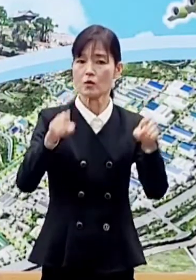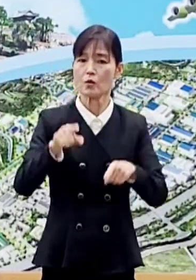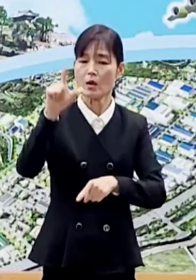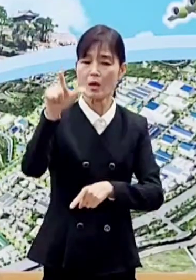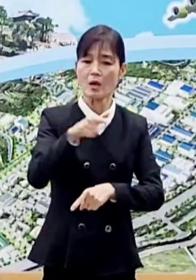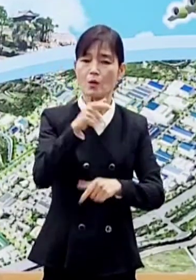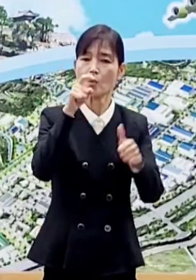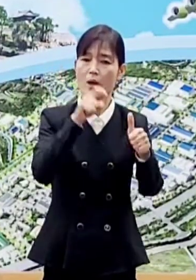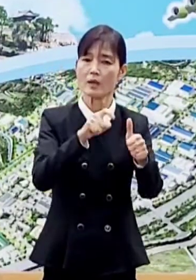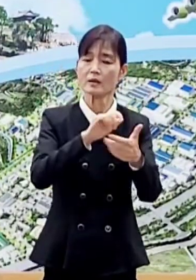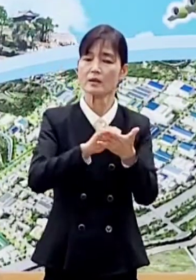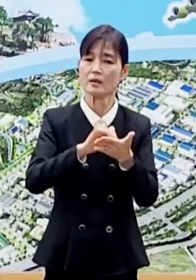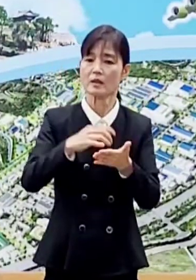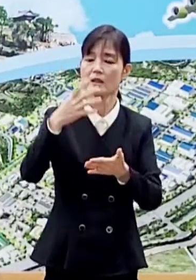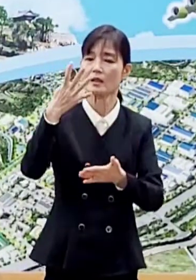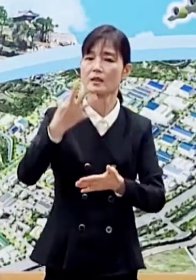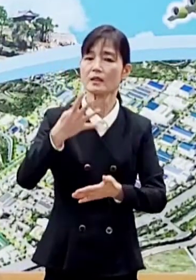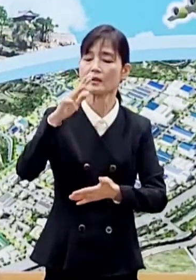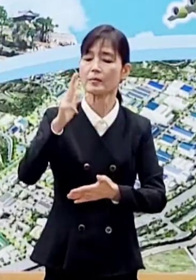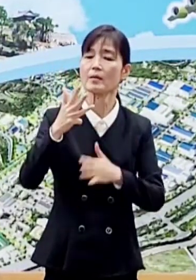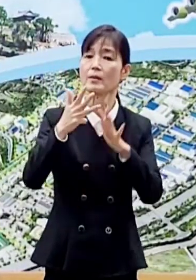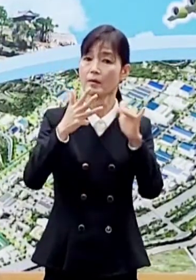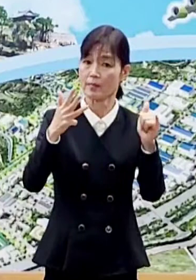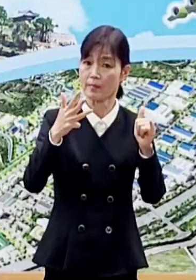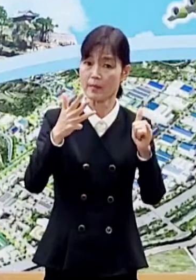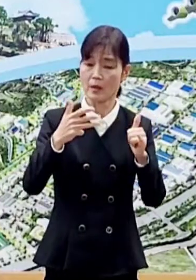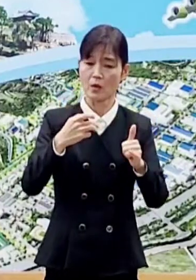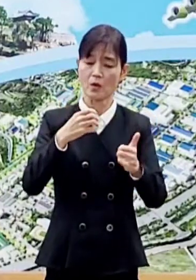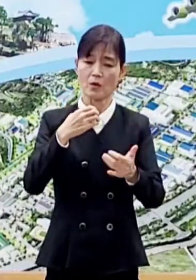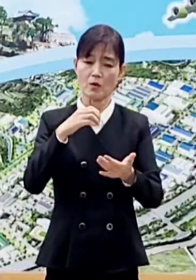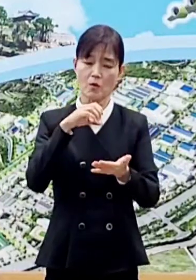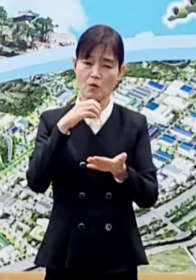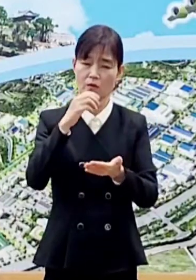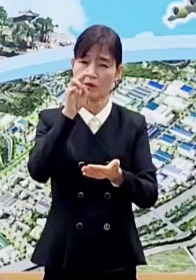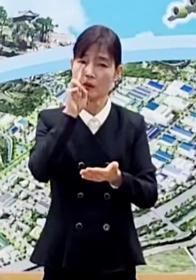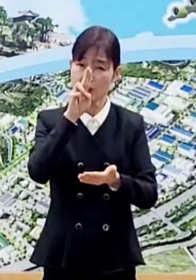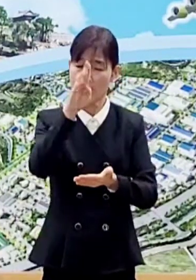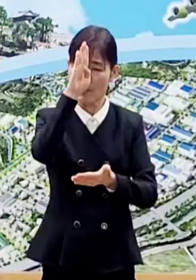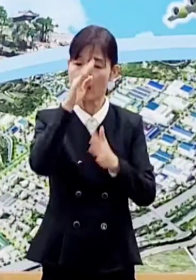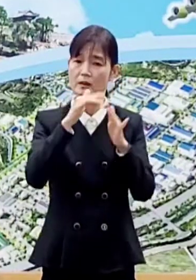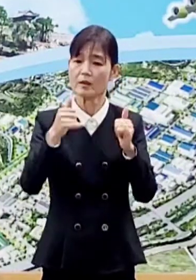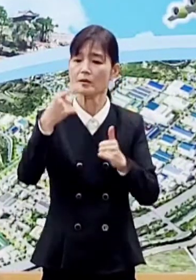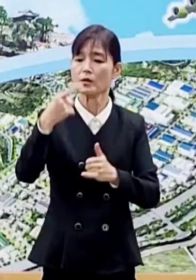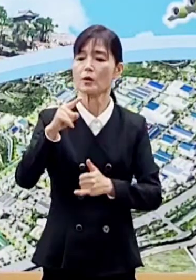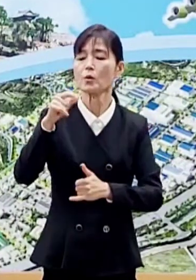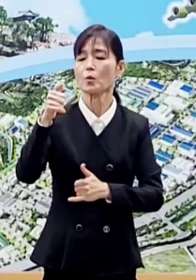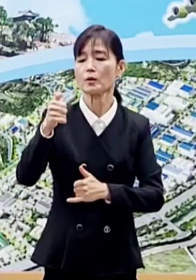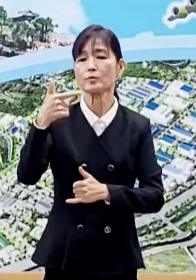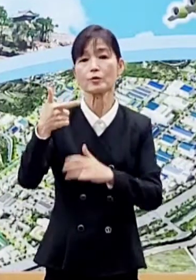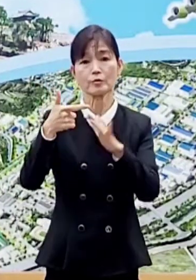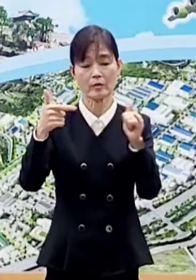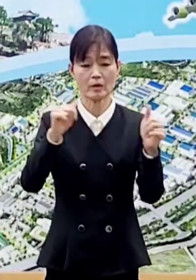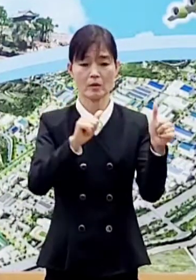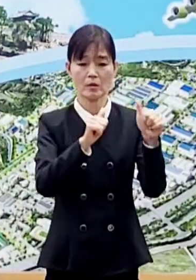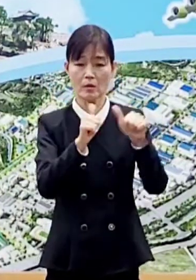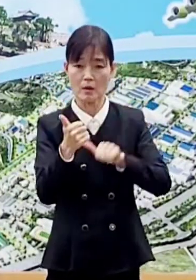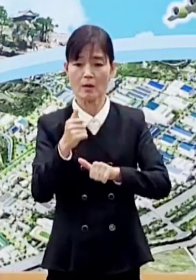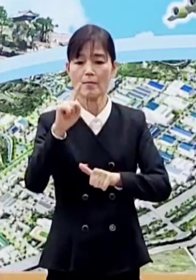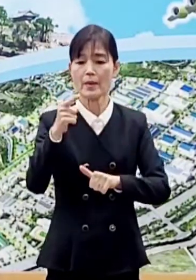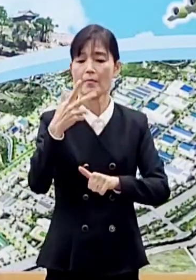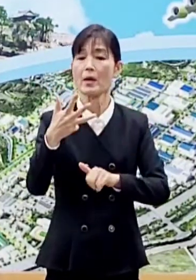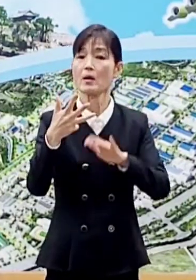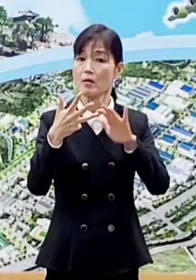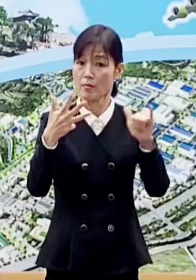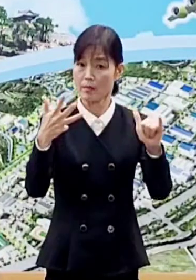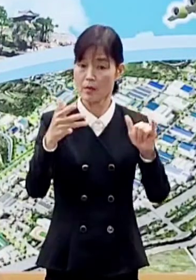신규 확진자는 4,875명이며 위중증 환자는 1,056명, 사망자는 108명